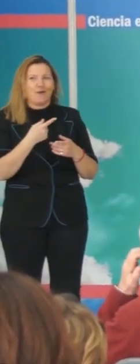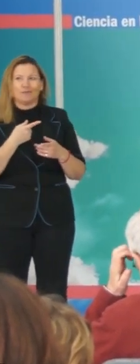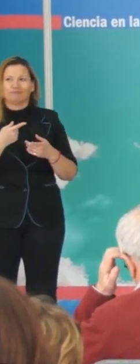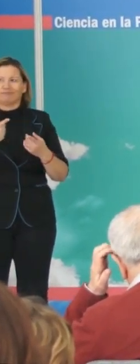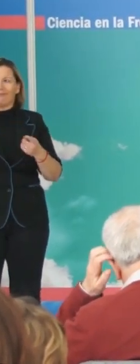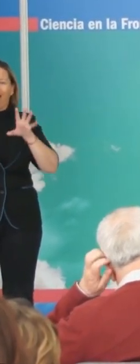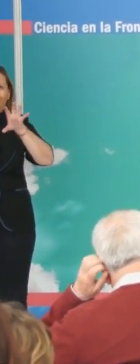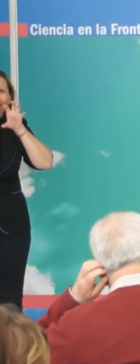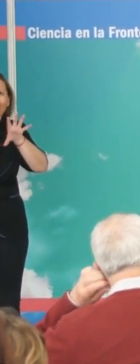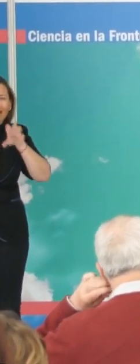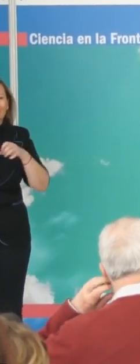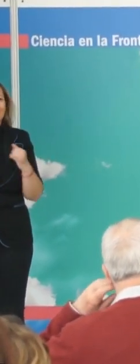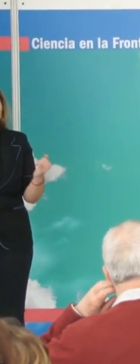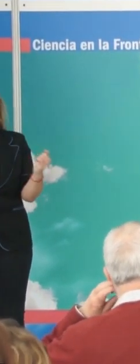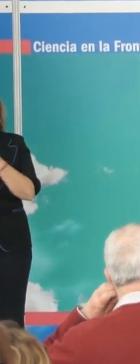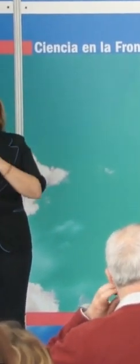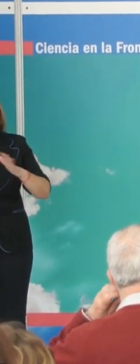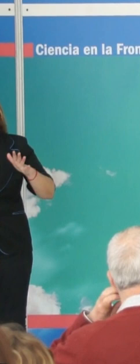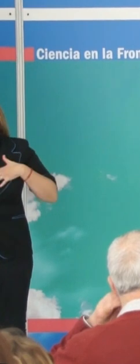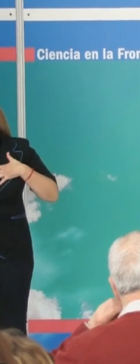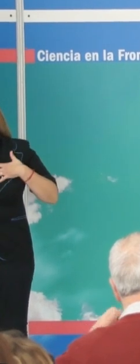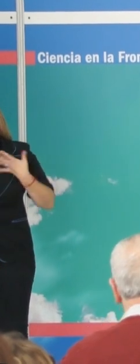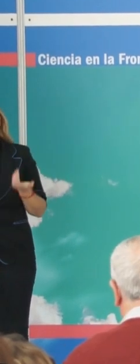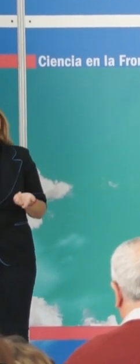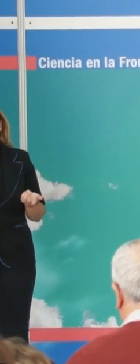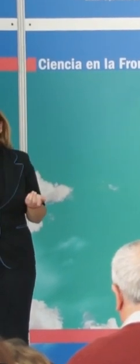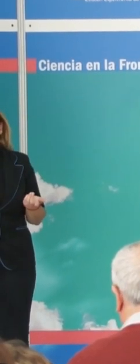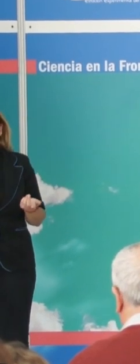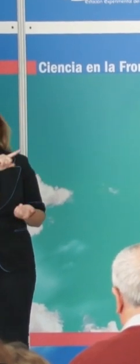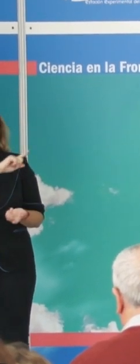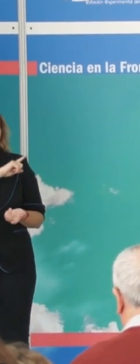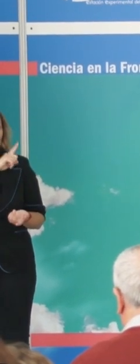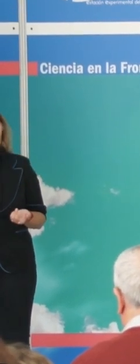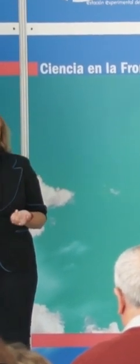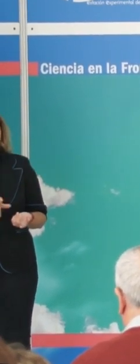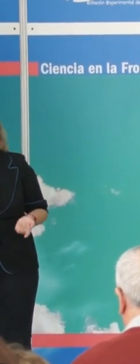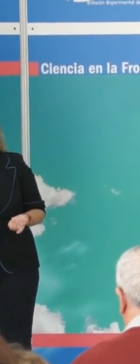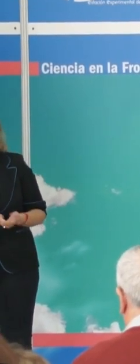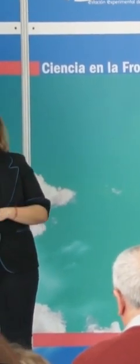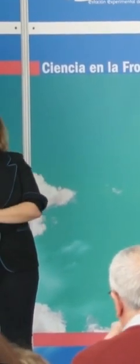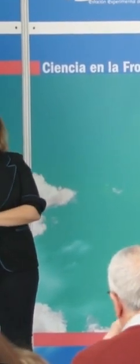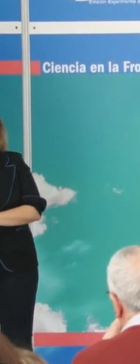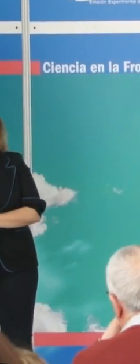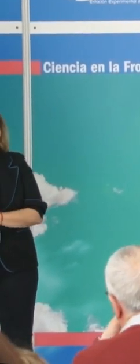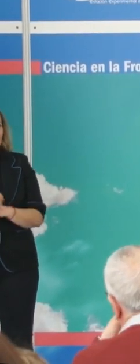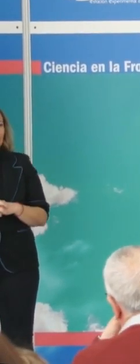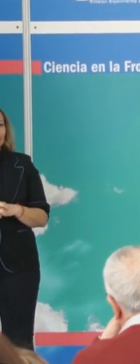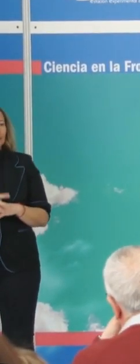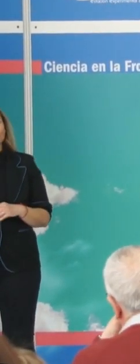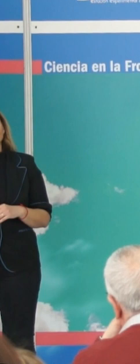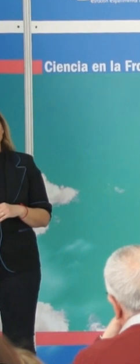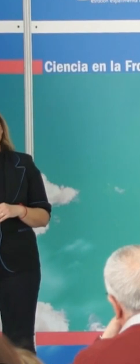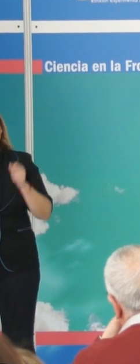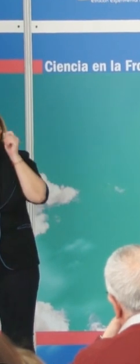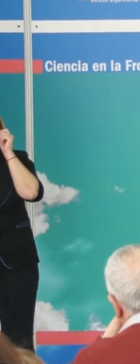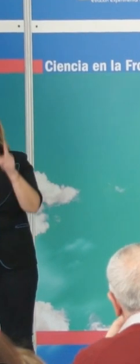final emocionante. Me ha gustado mucho. Tú sabes que yo soy muy militante de las mujeres en ciencia, a todas las mujeres que has citado. Y yo he